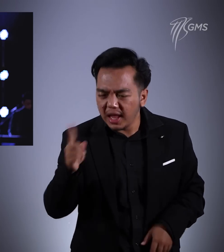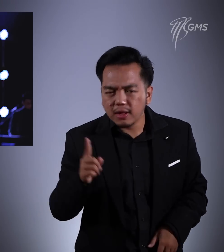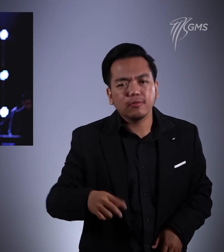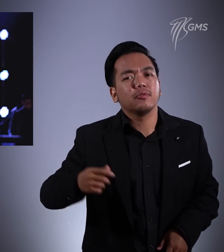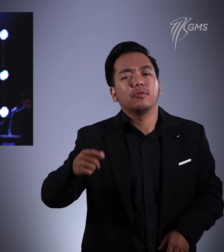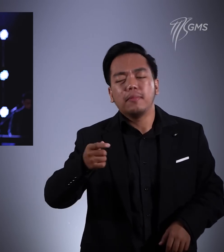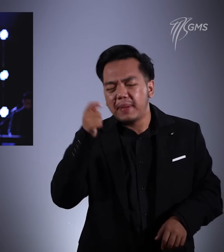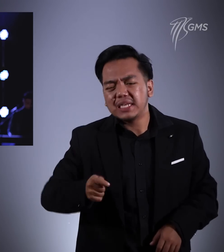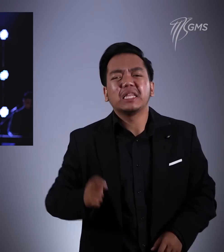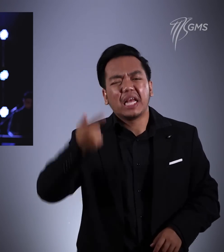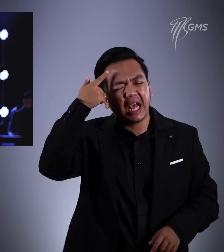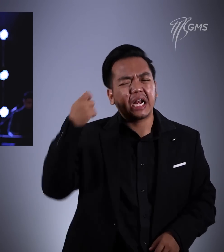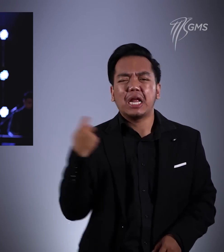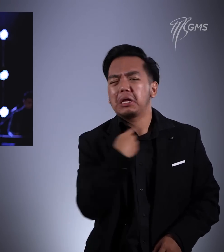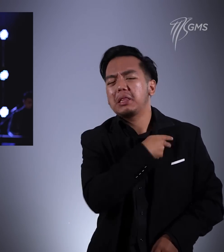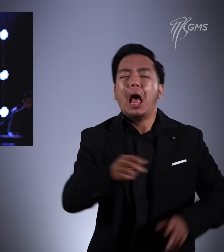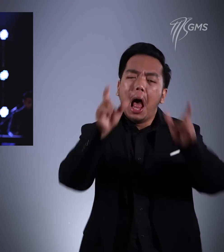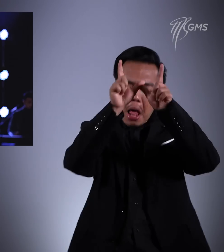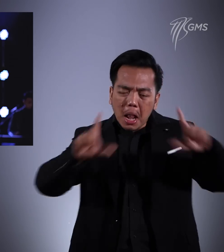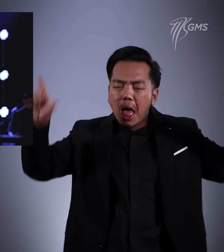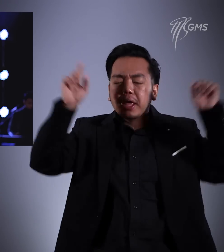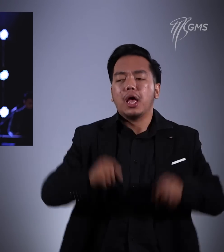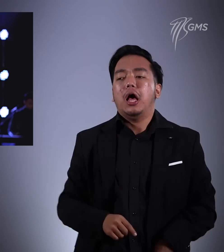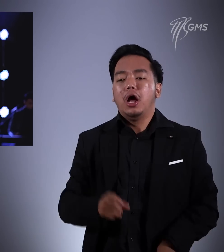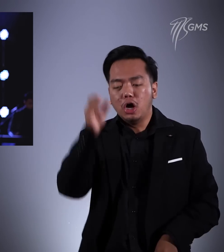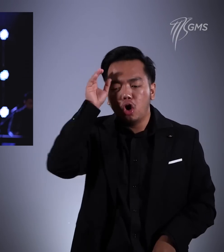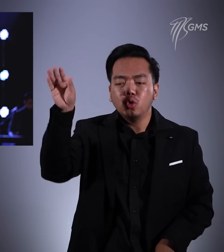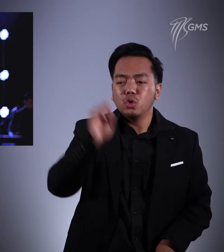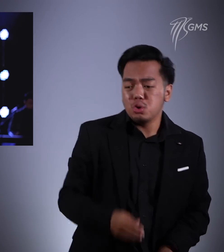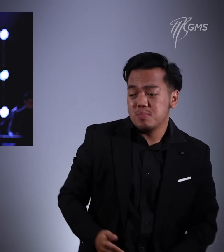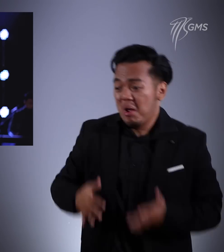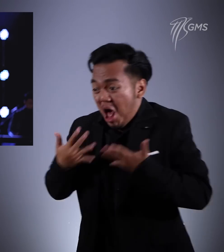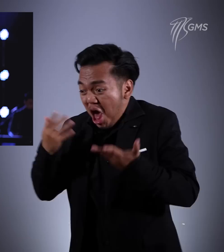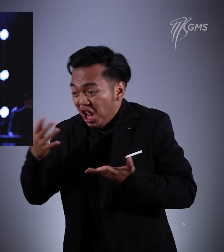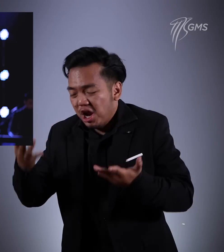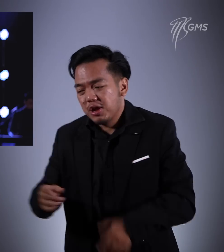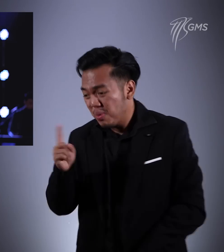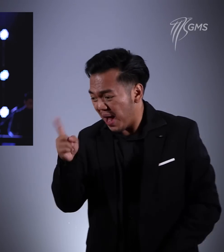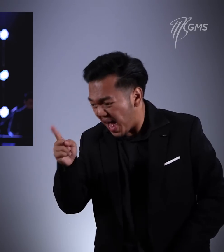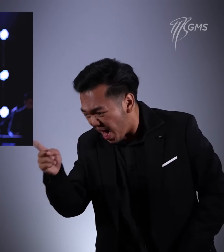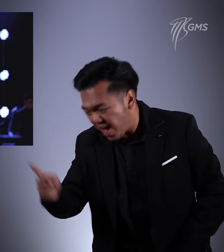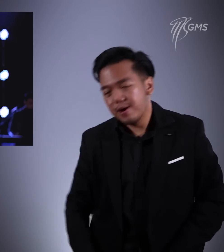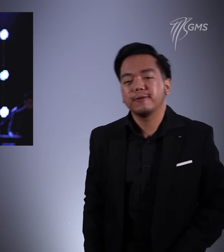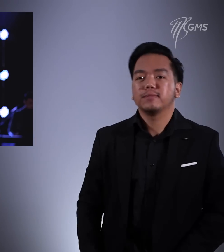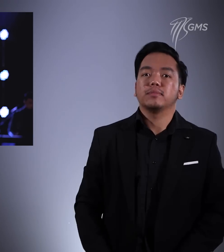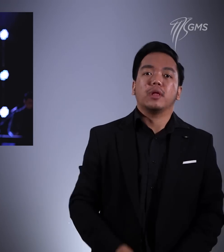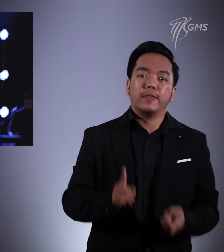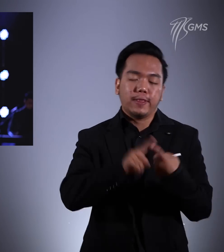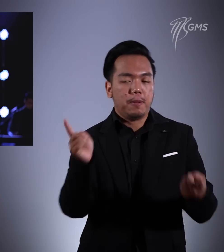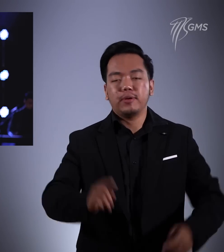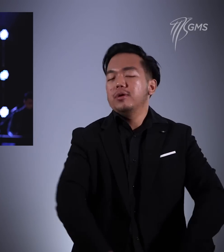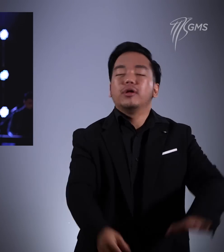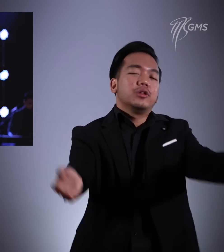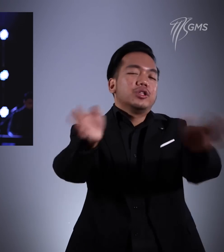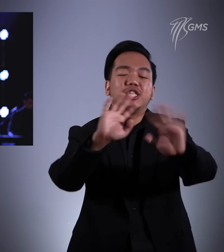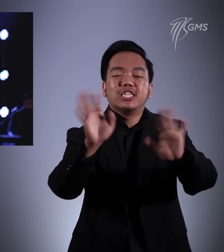Memang karena kita layak untuk dimurkai. Dan jikalau Allah marah dengan Anda, jangan tinggalkan dia. Bukankah